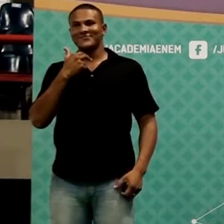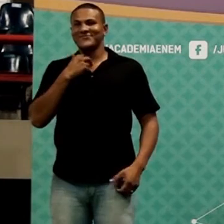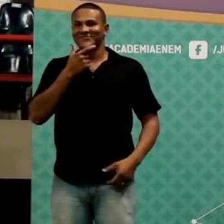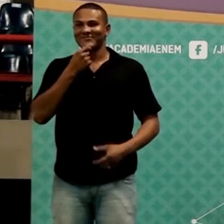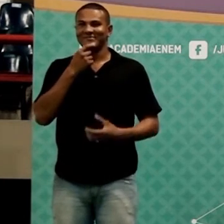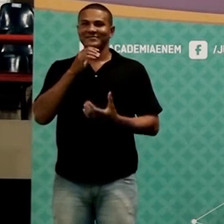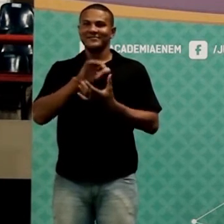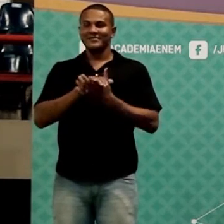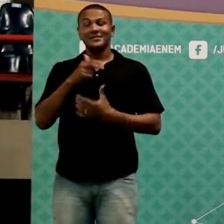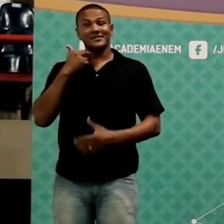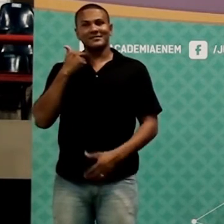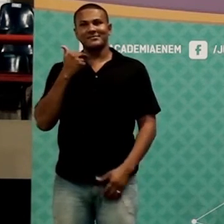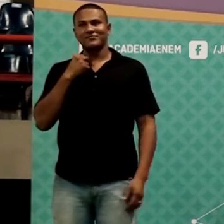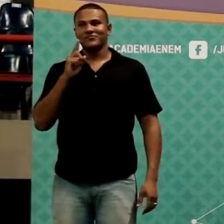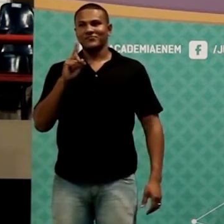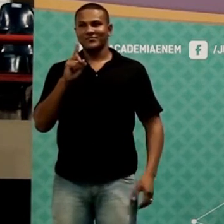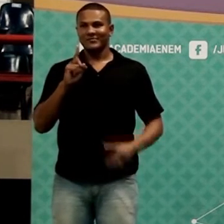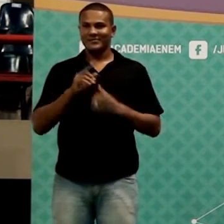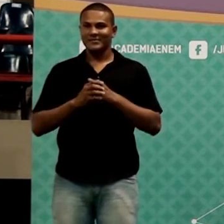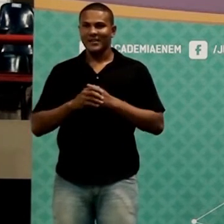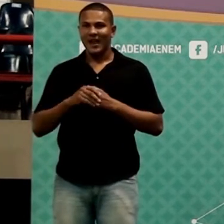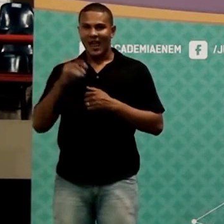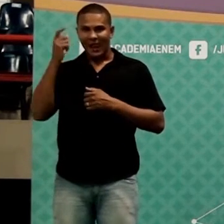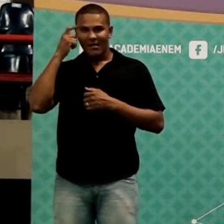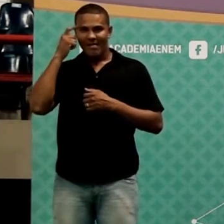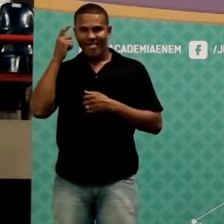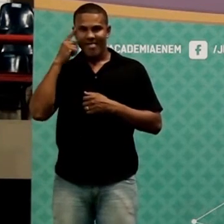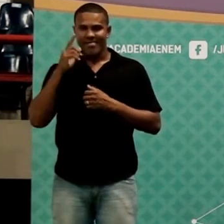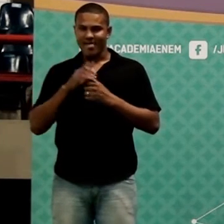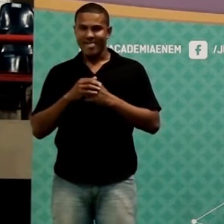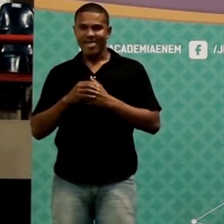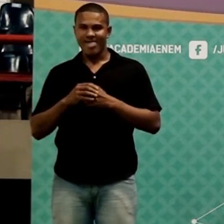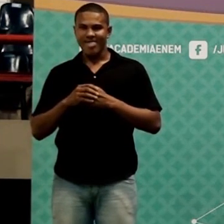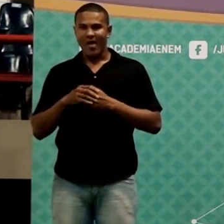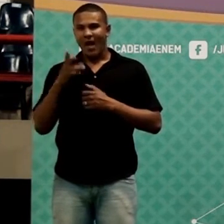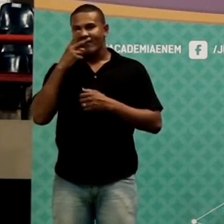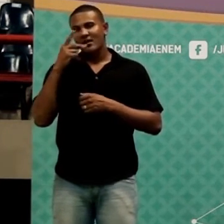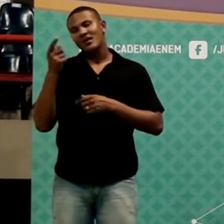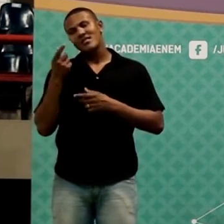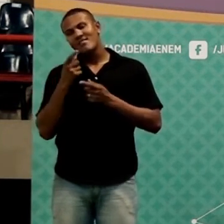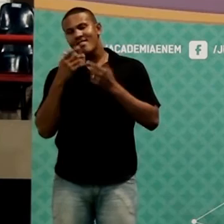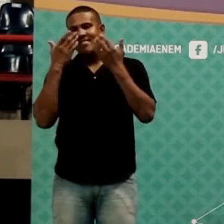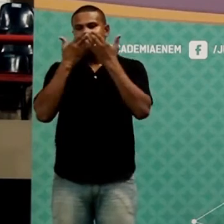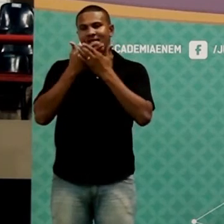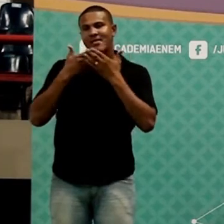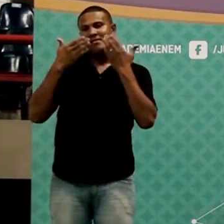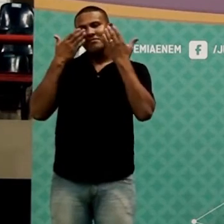conquistar alguma coisa de um homem, ela finge que vai entregar alguma coisa e não entrega e fica fazendo doce.